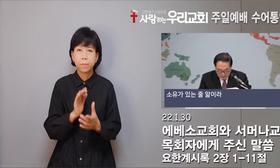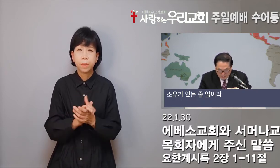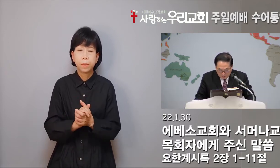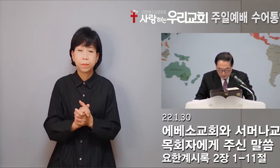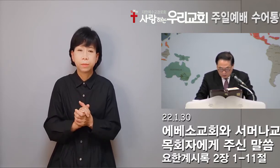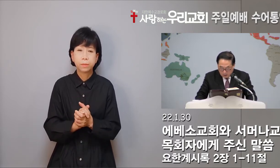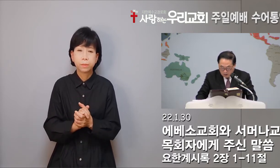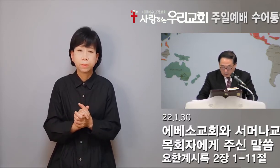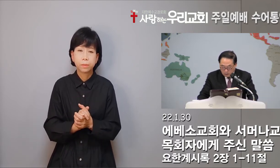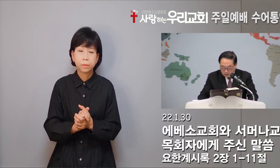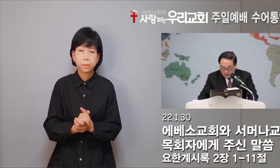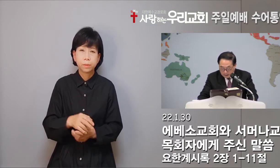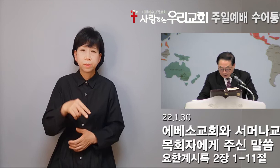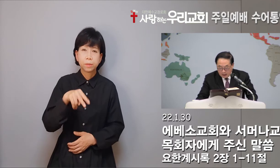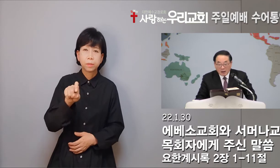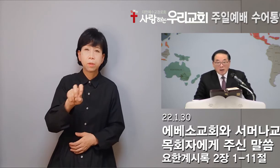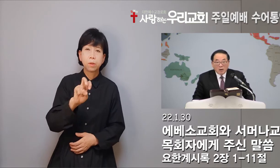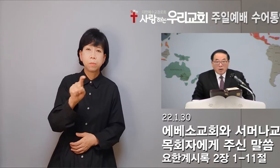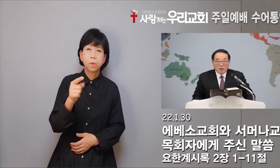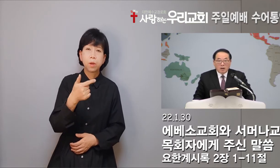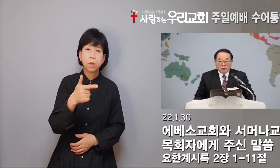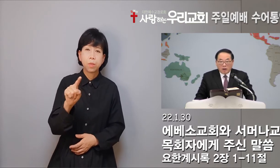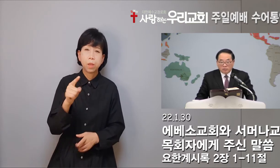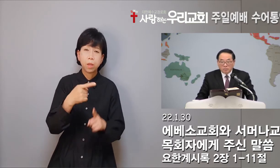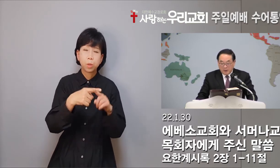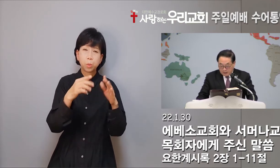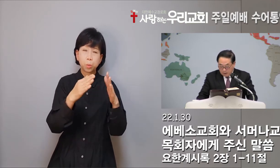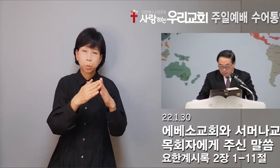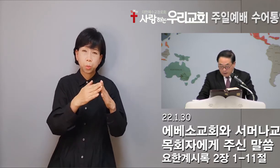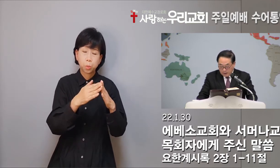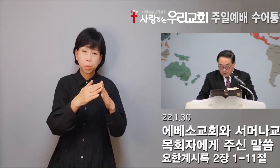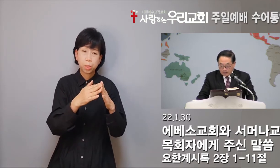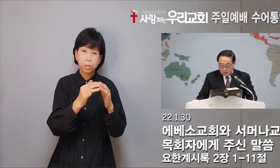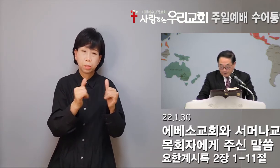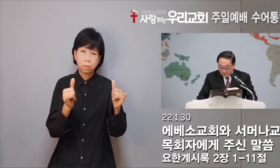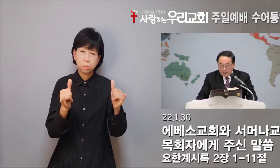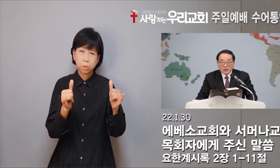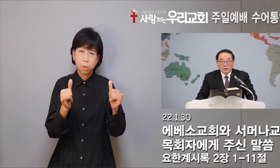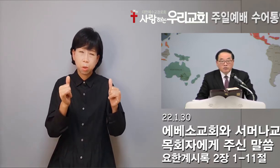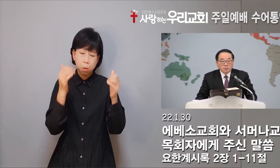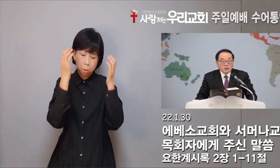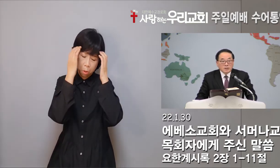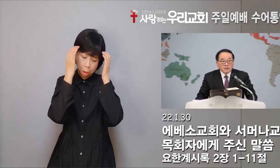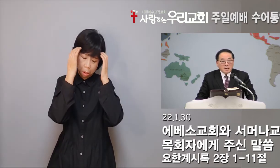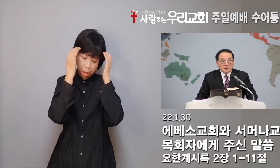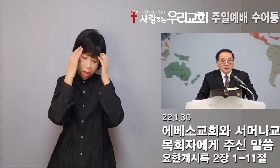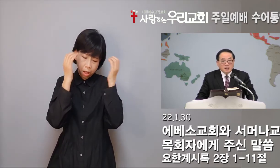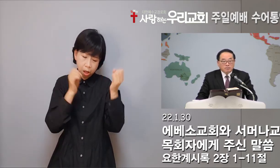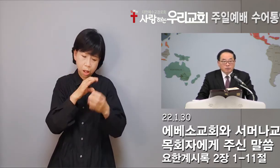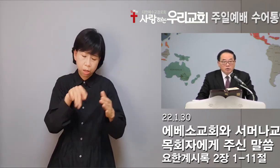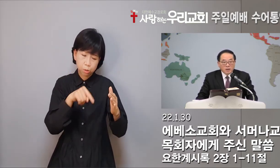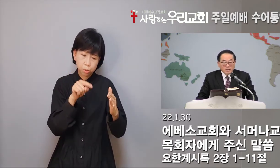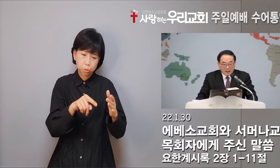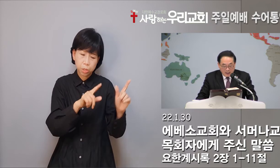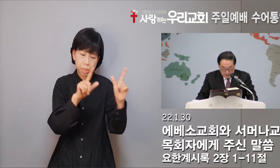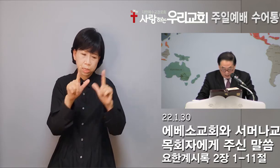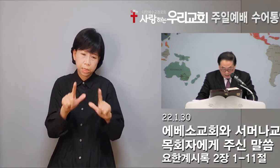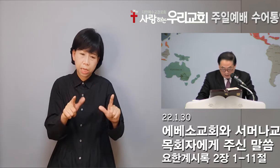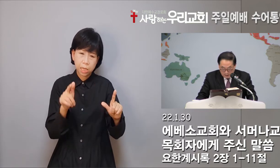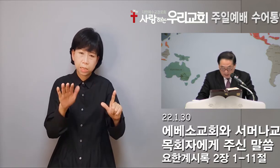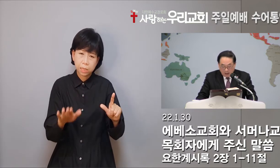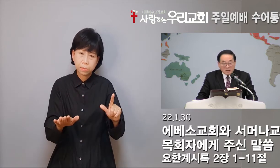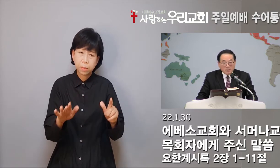아멘. 비록 서머나교회 사자가 환난과 궁핍 가운데 있었지만 예수님은 실상 너희가 부유한